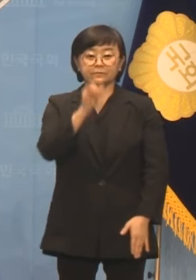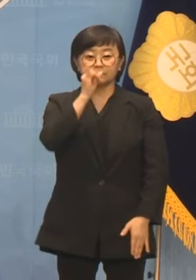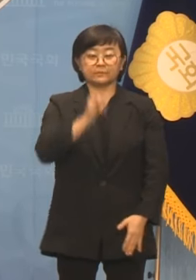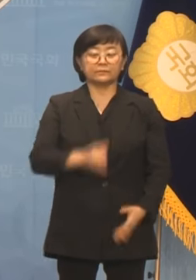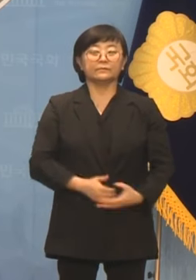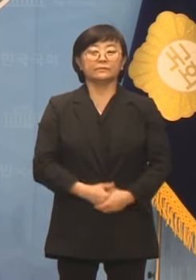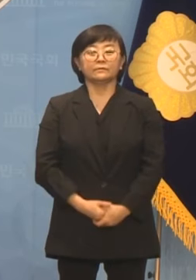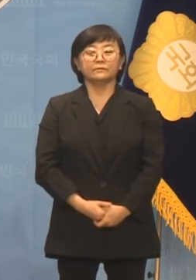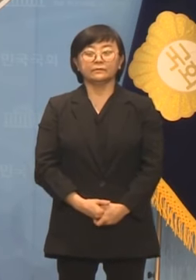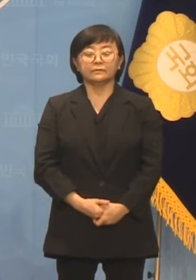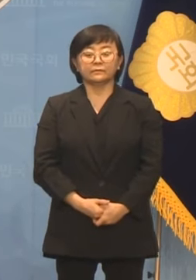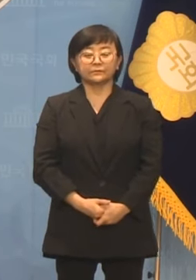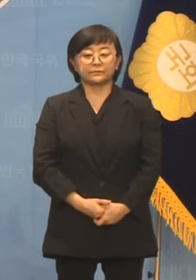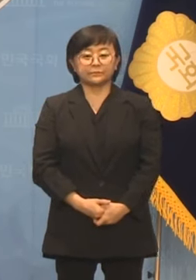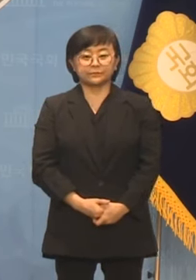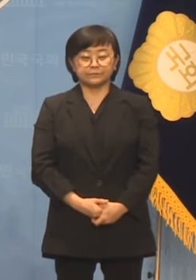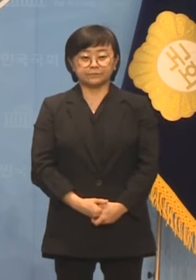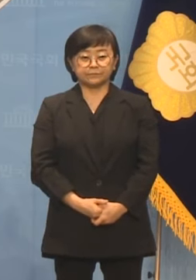있습니다.